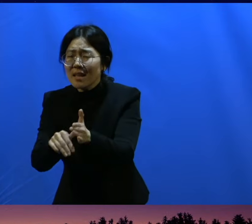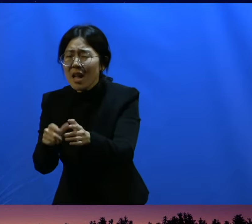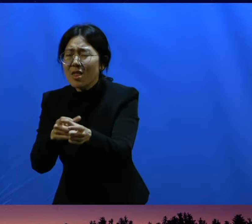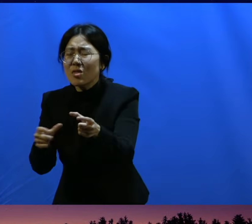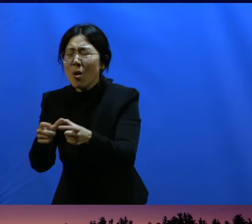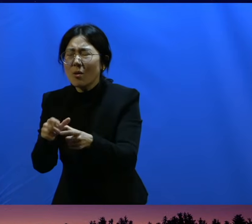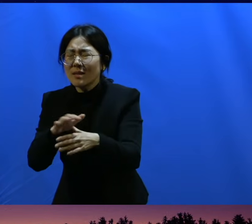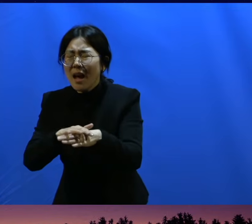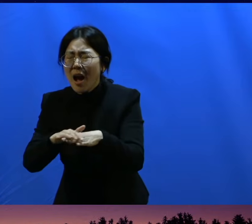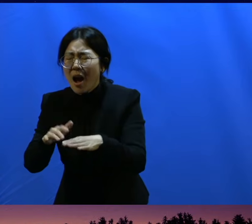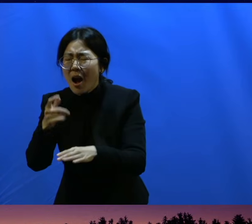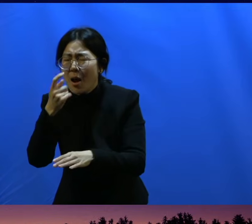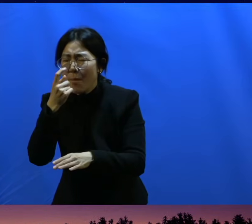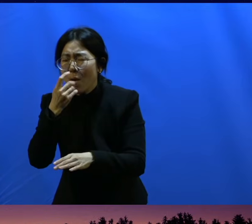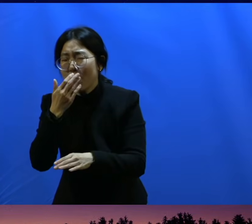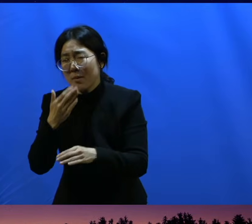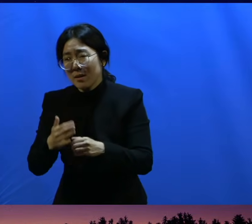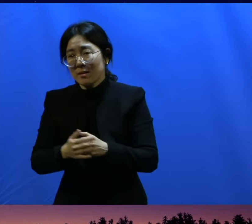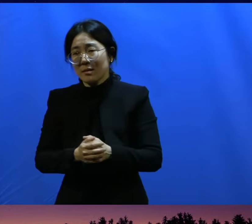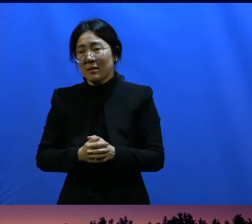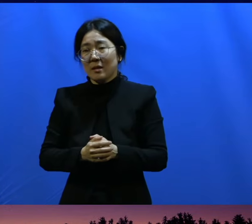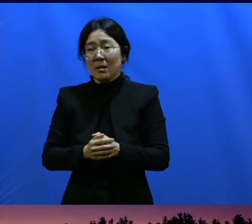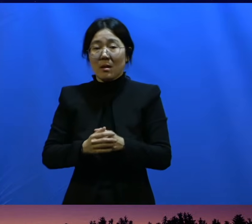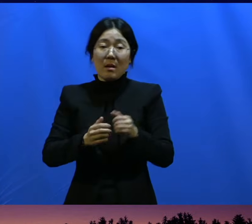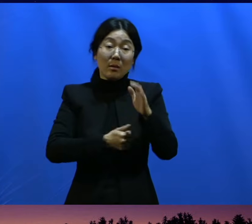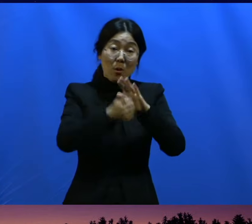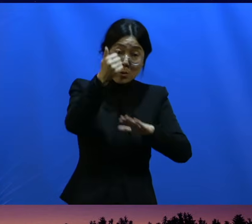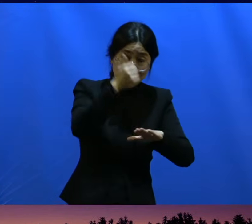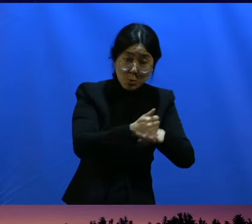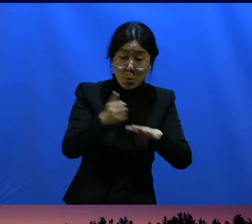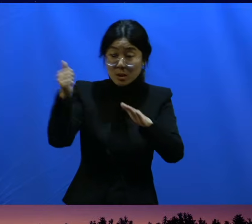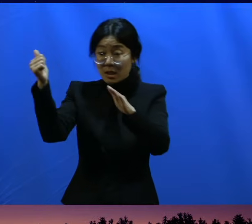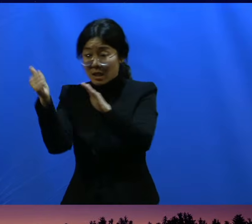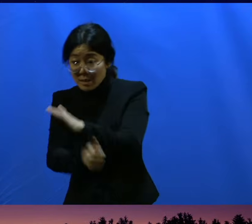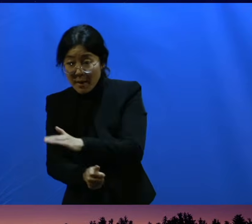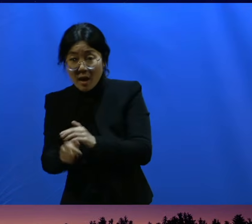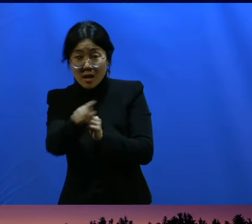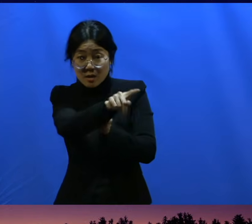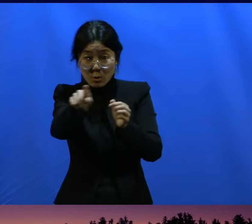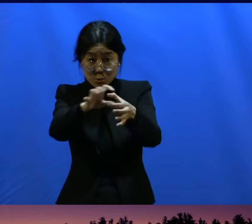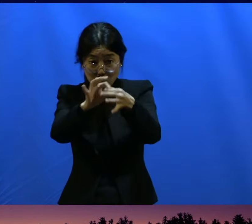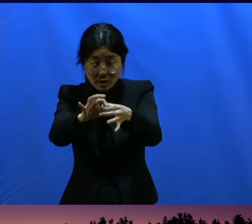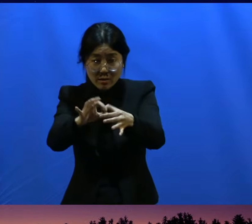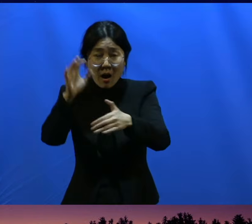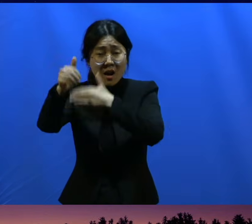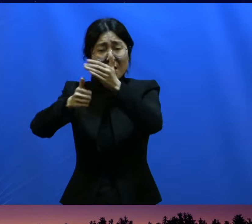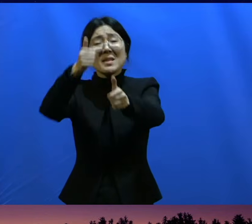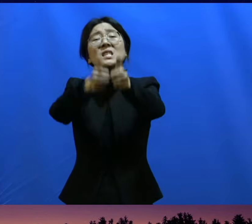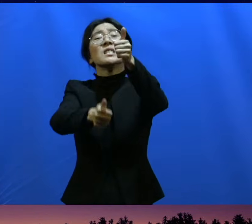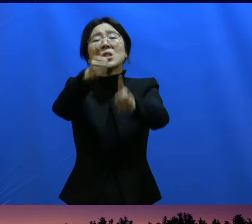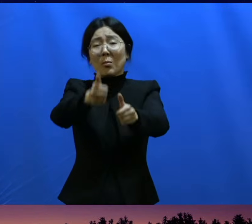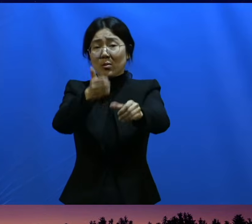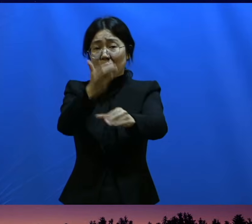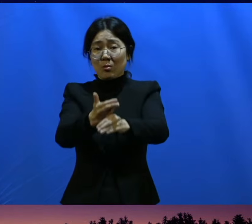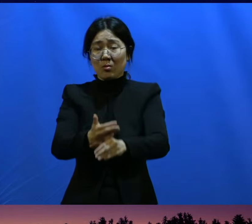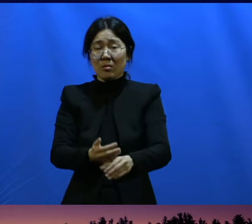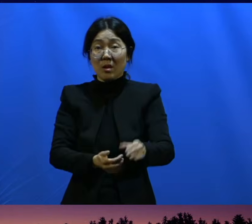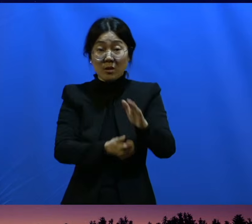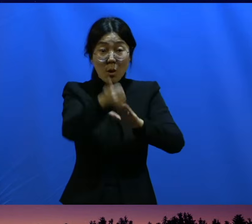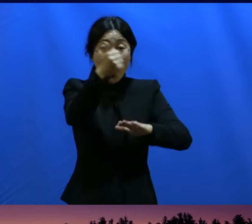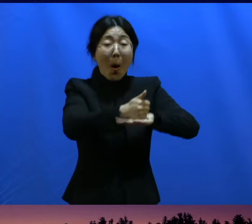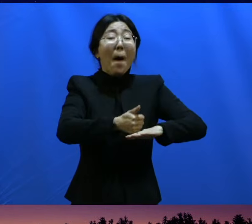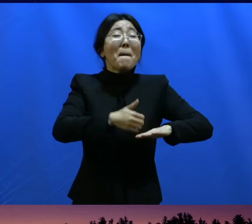합니다. 성공도 실패도 하나님 우리를 테스트합니다. 대부분은 성공해서 실패할 때가